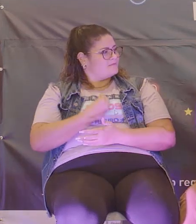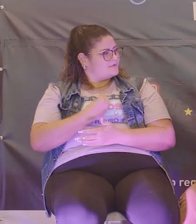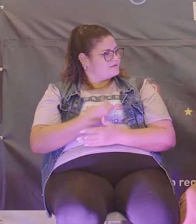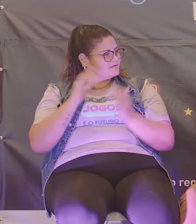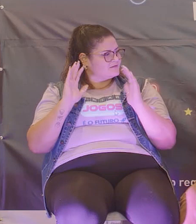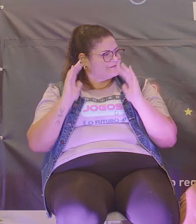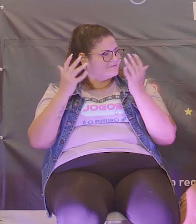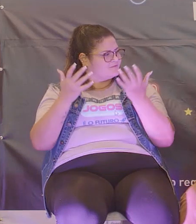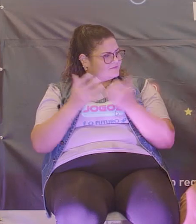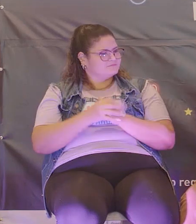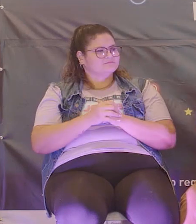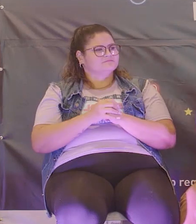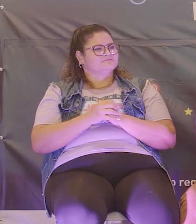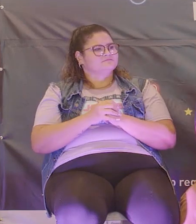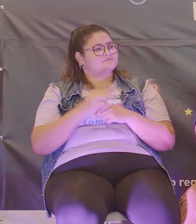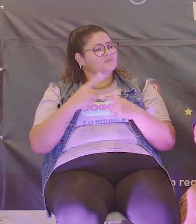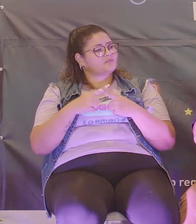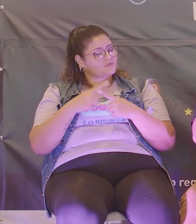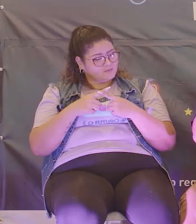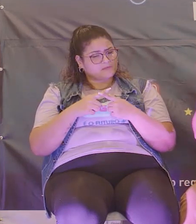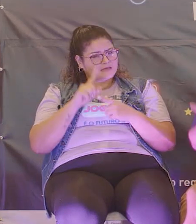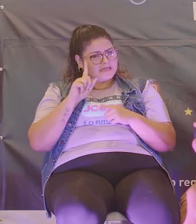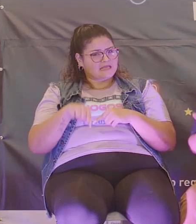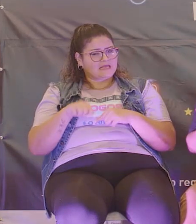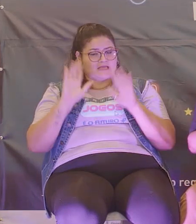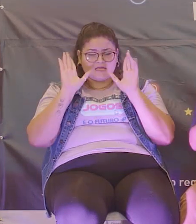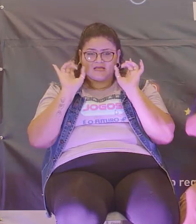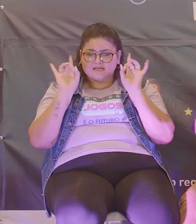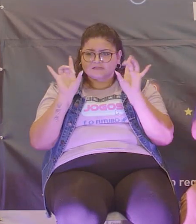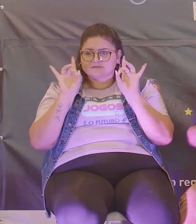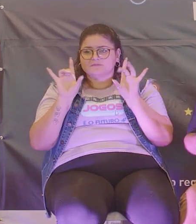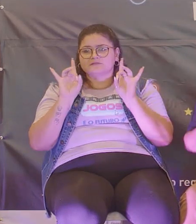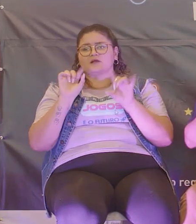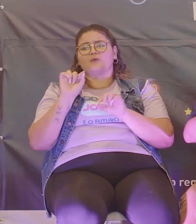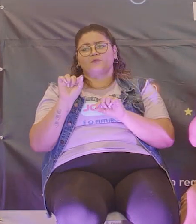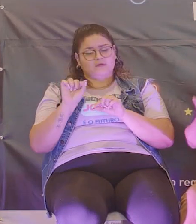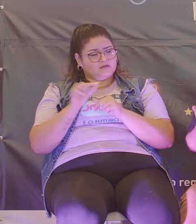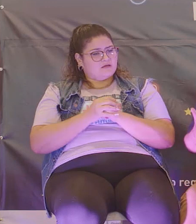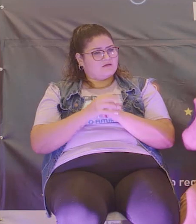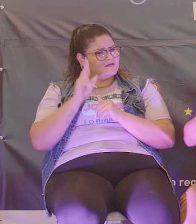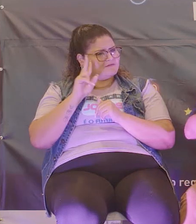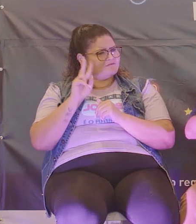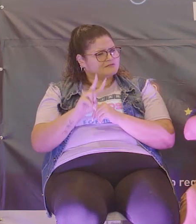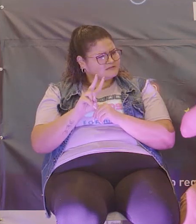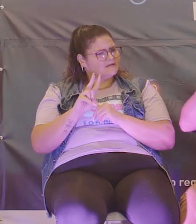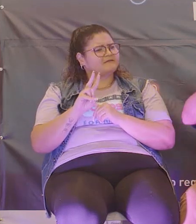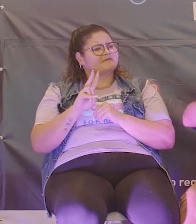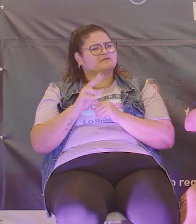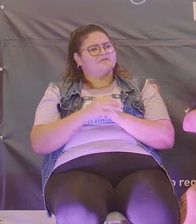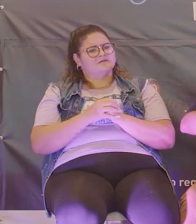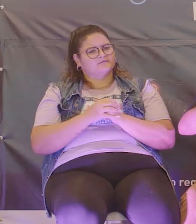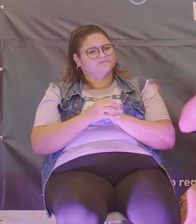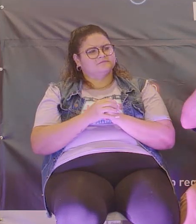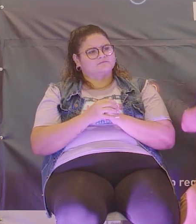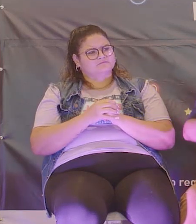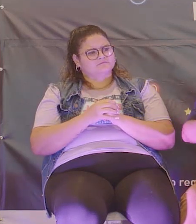você participar de eventos em outros estados e tudo mais, mas em especial, sabe, na sua cidade natal é legal você ver isso e você ver que está evoluindo, estão